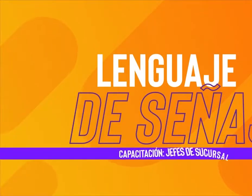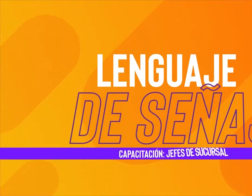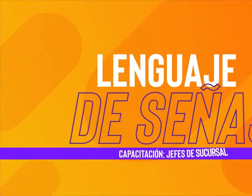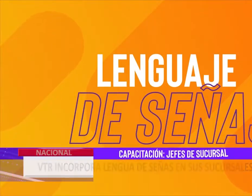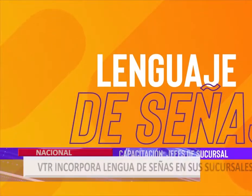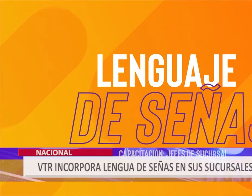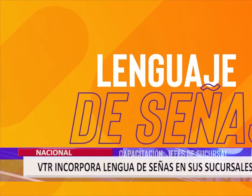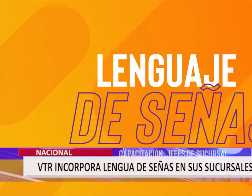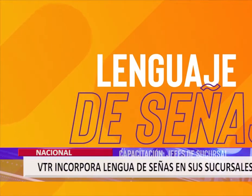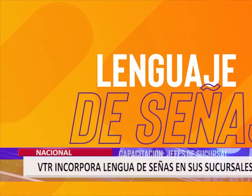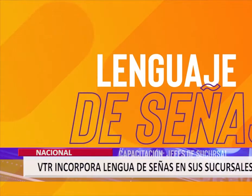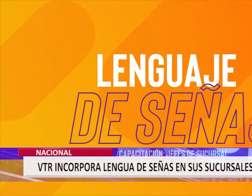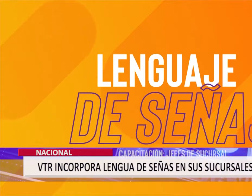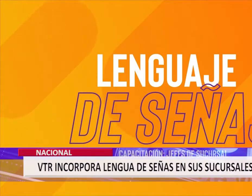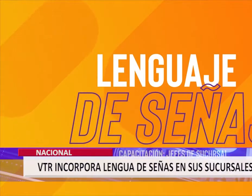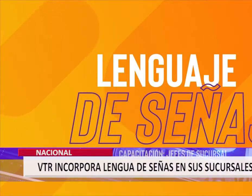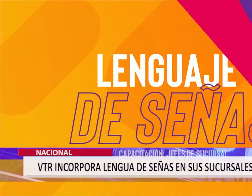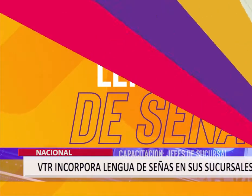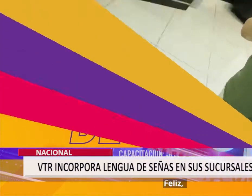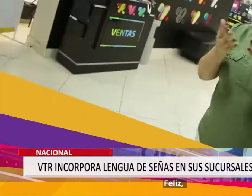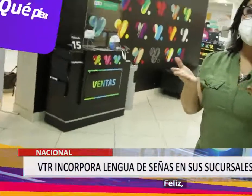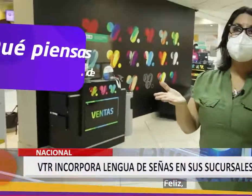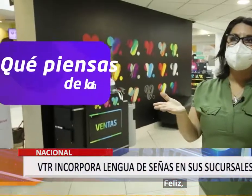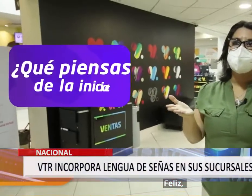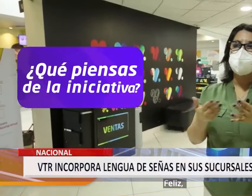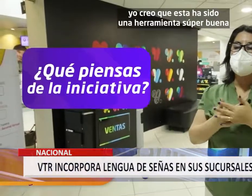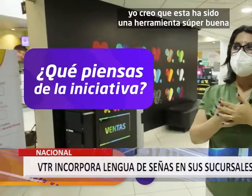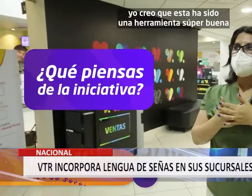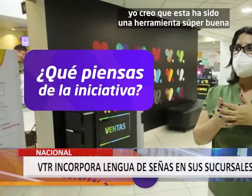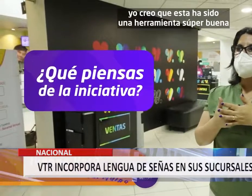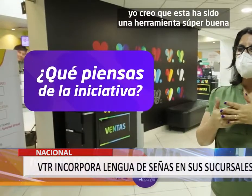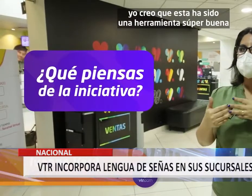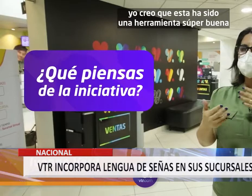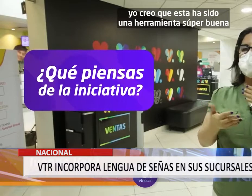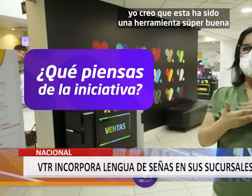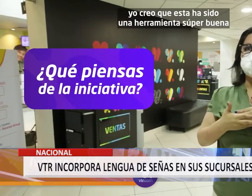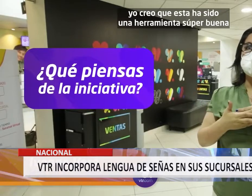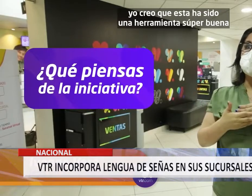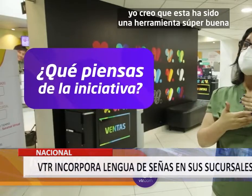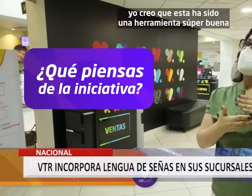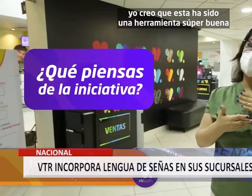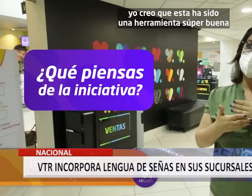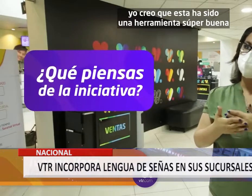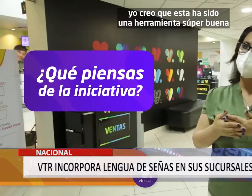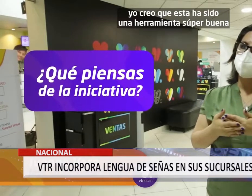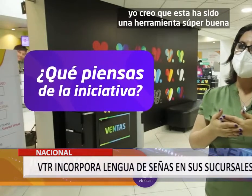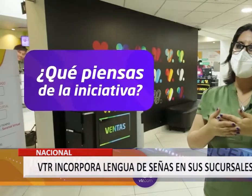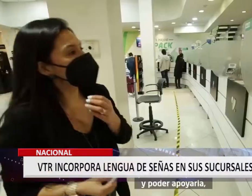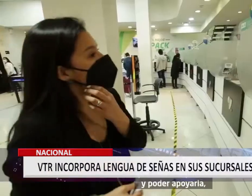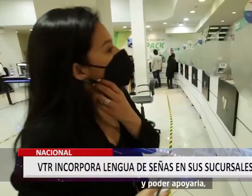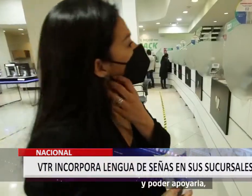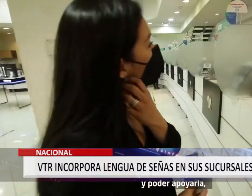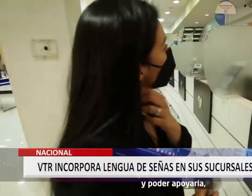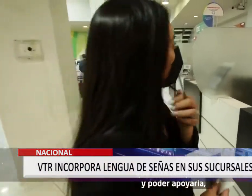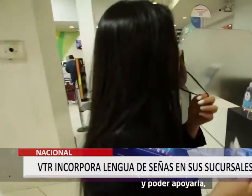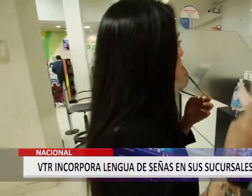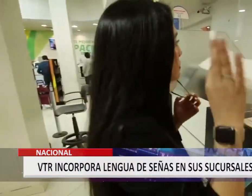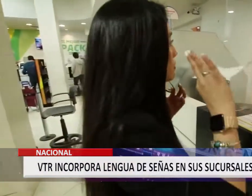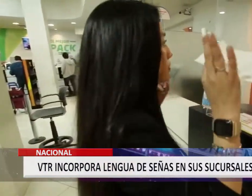A partir de este mes de diciembre, 36 de 41 oficinas de BTR se encuentran atendiendo público con discapacidad auditiva como